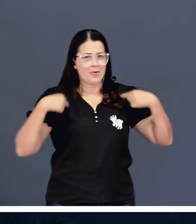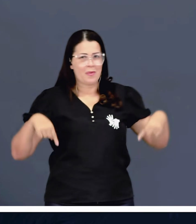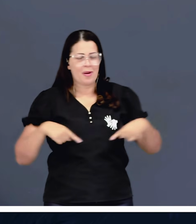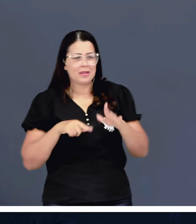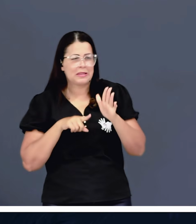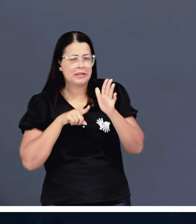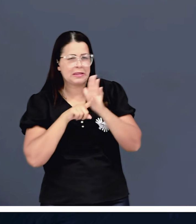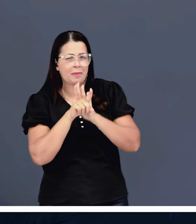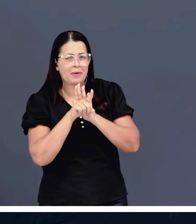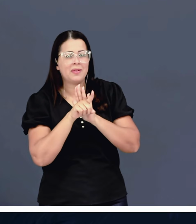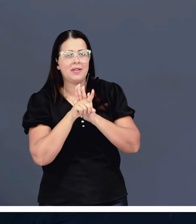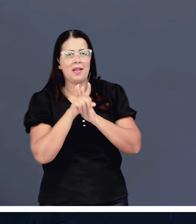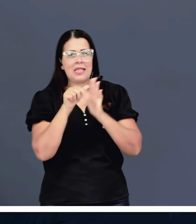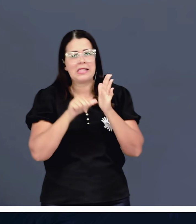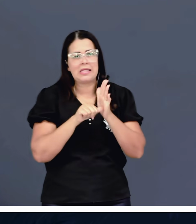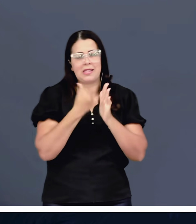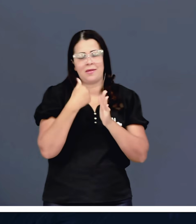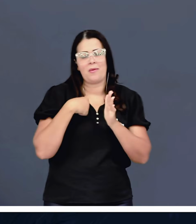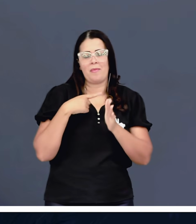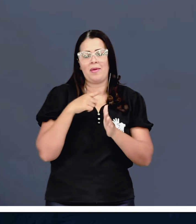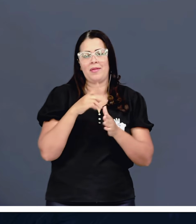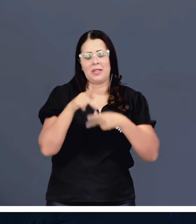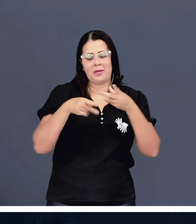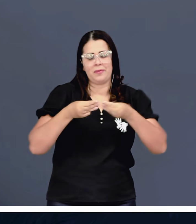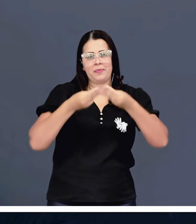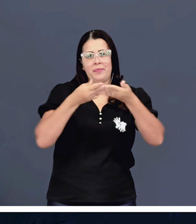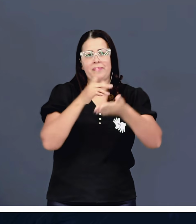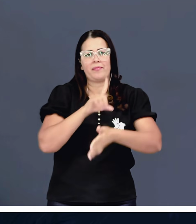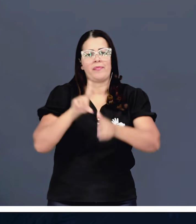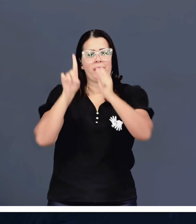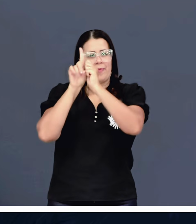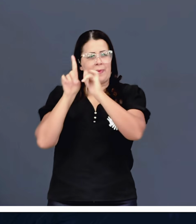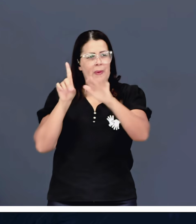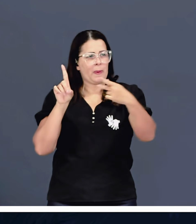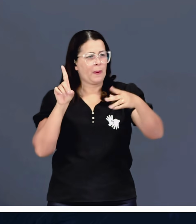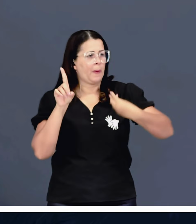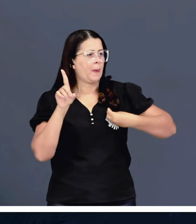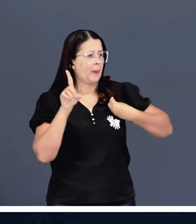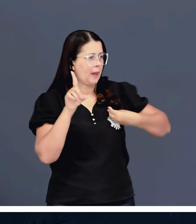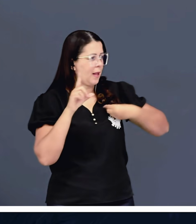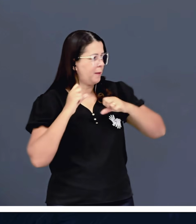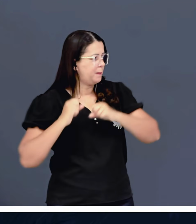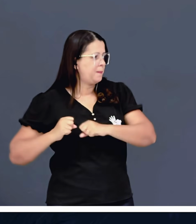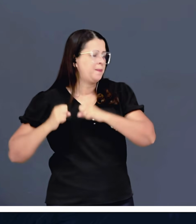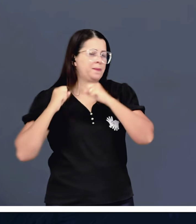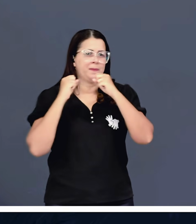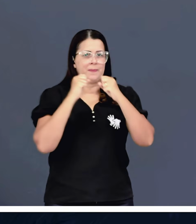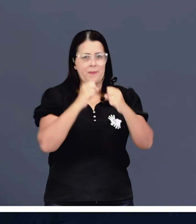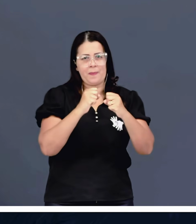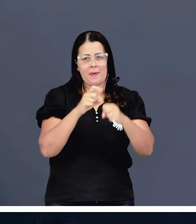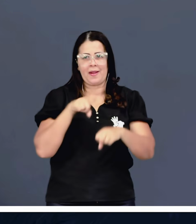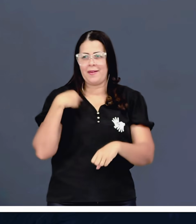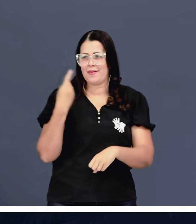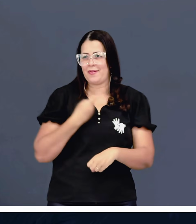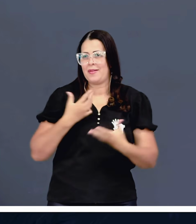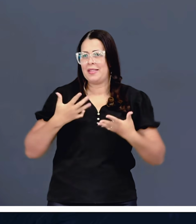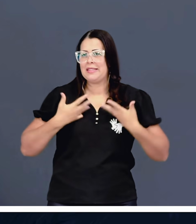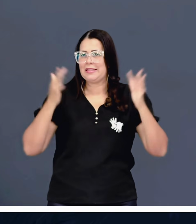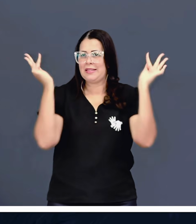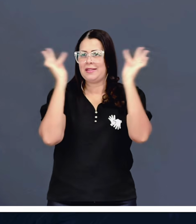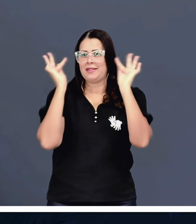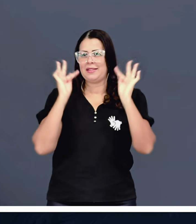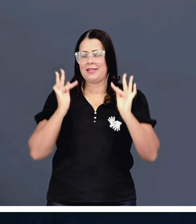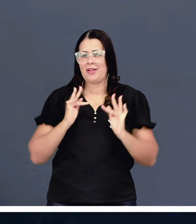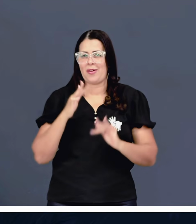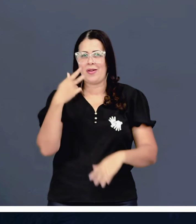primeira vez na comunidade, você recebeu um presente. Que Deus esteja abençoando a sua vida poderosamente. Nós estamos muito felizes